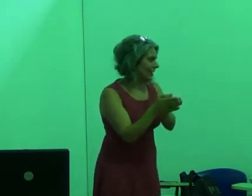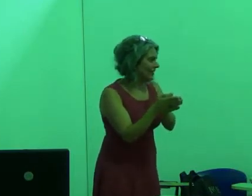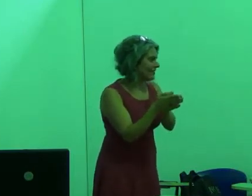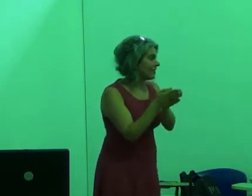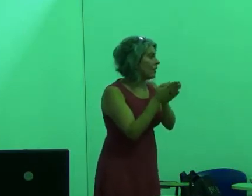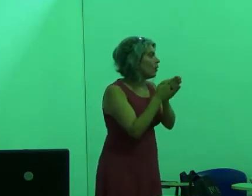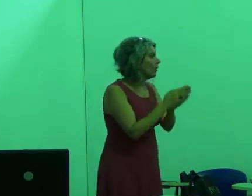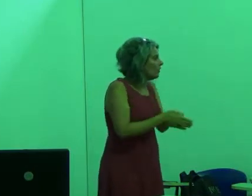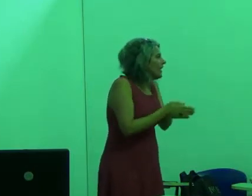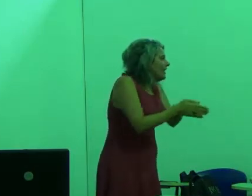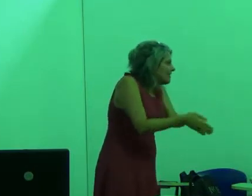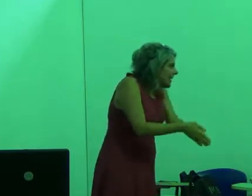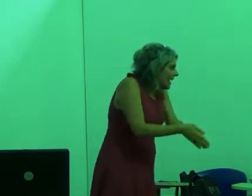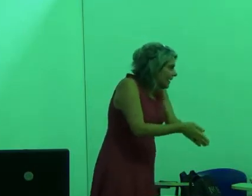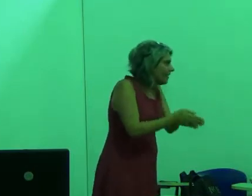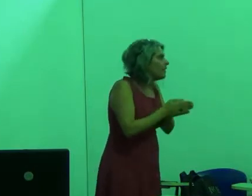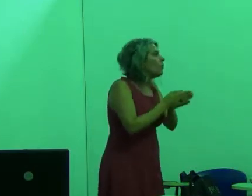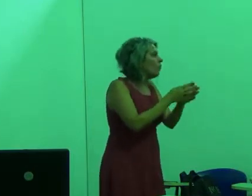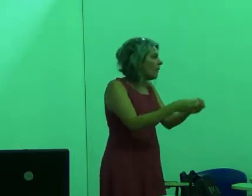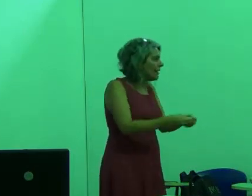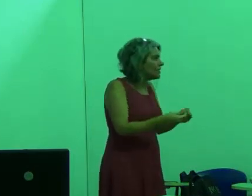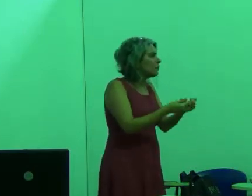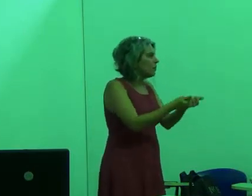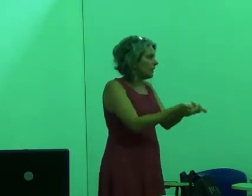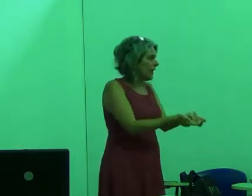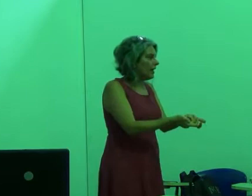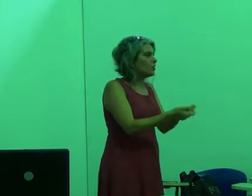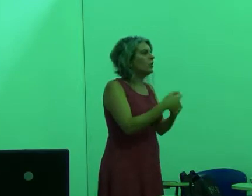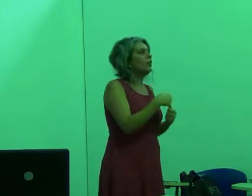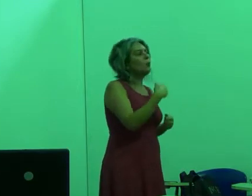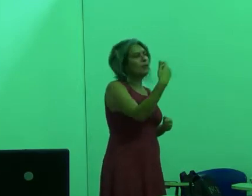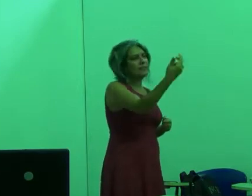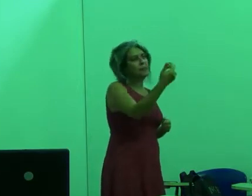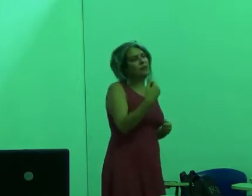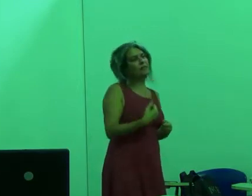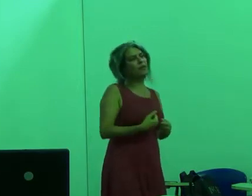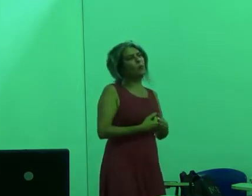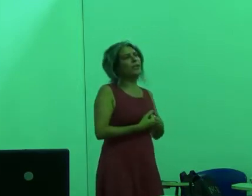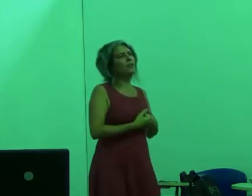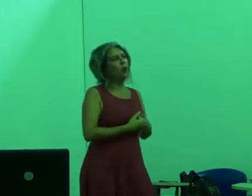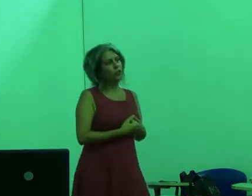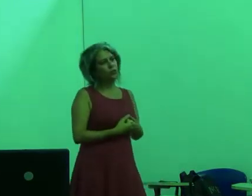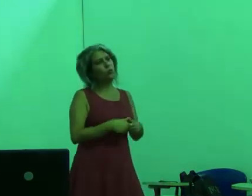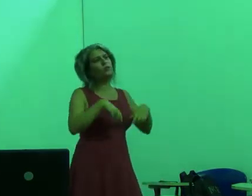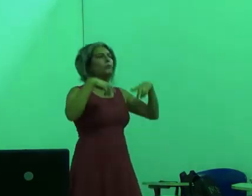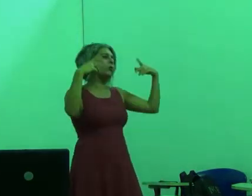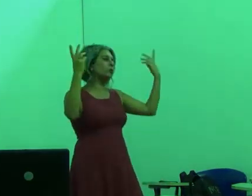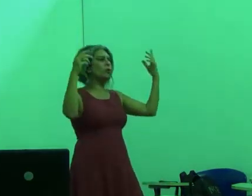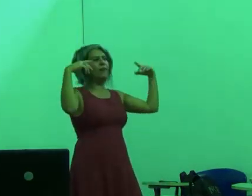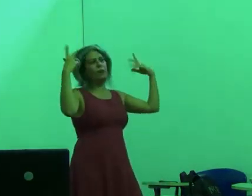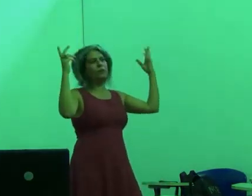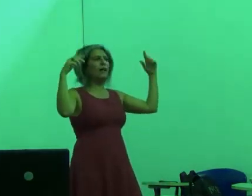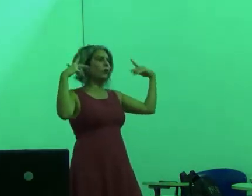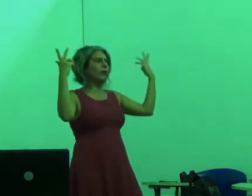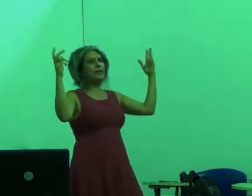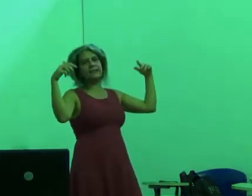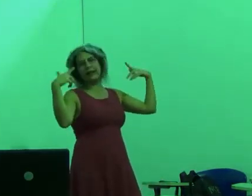autorais, quanto analisar com mais propriedade, e não, por exemplo, tratar como anedótico quando um autor vai contar como é que ele